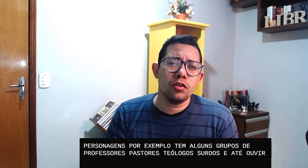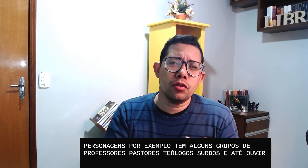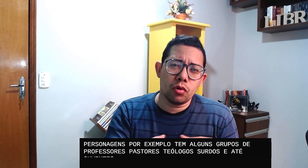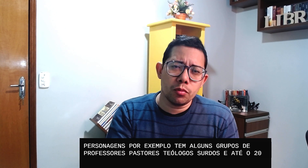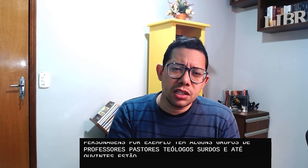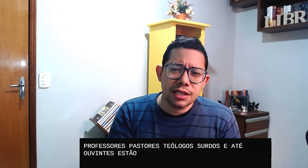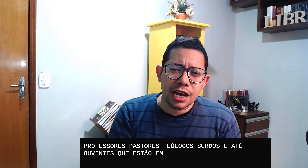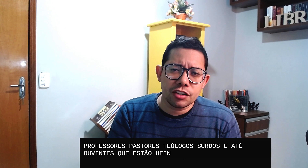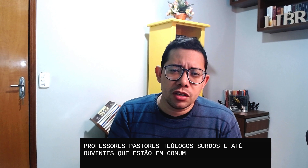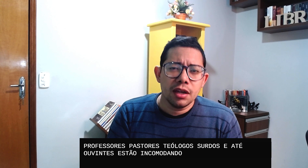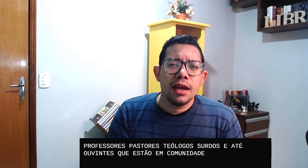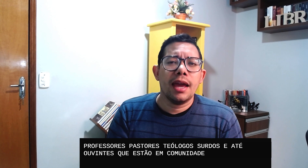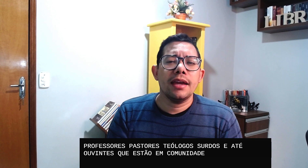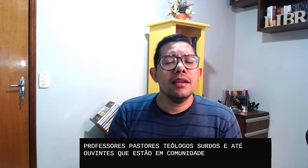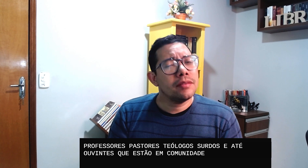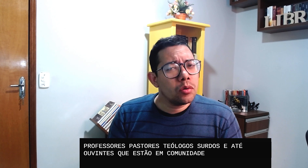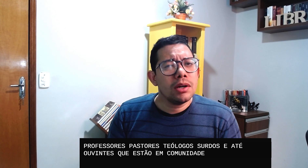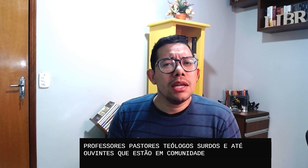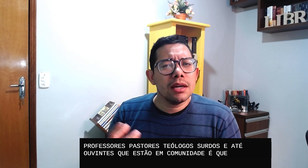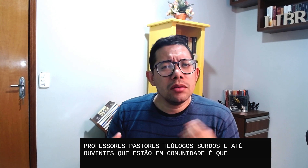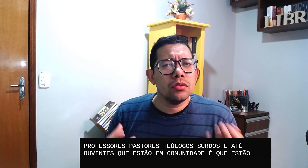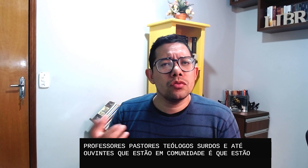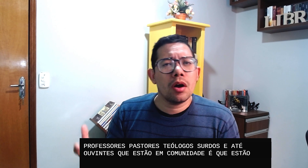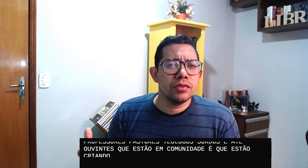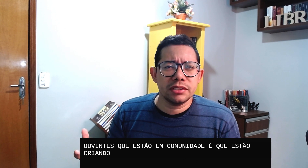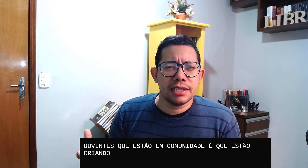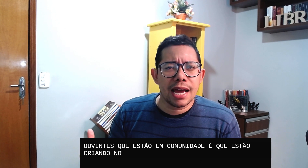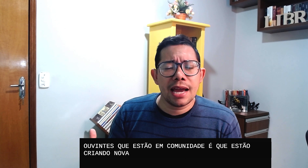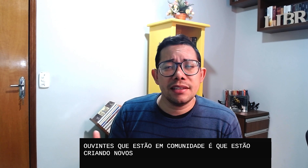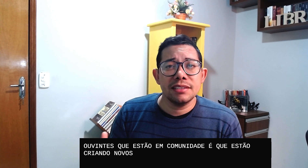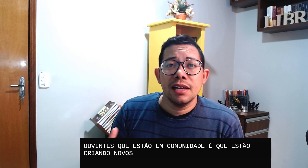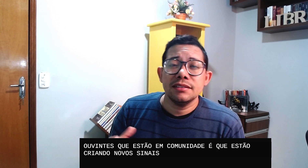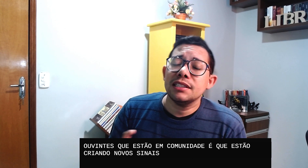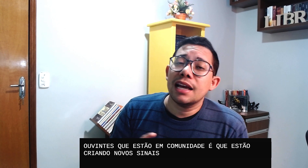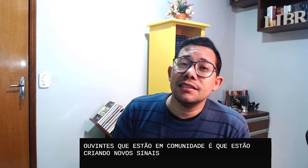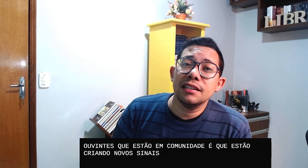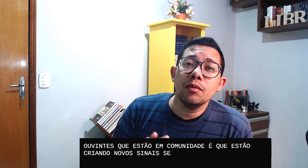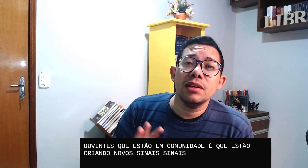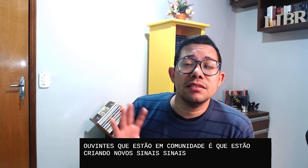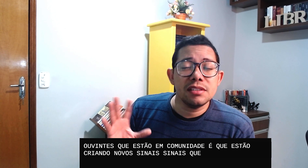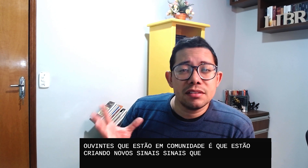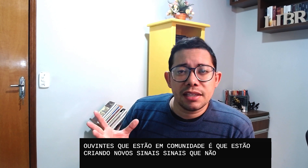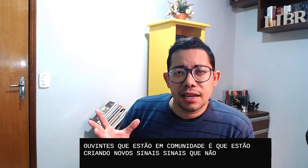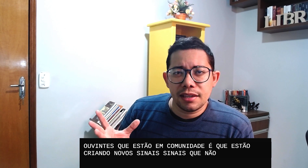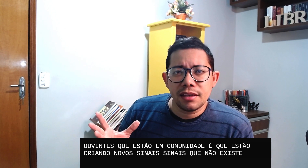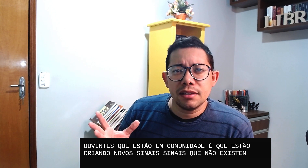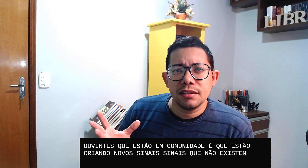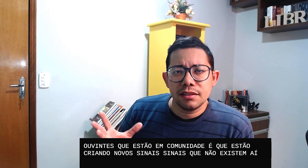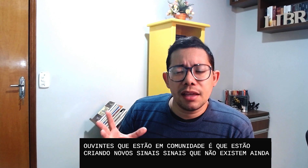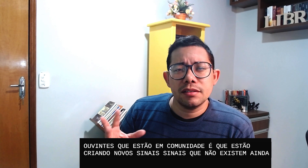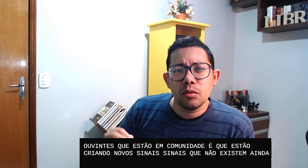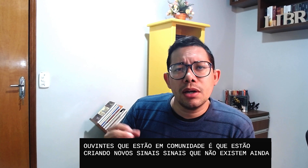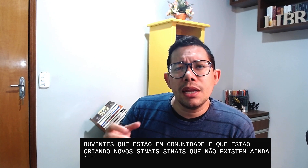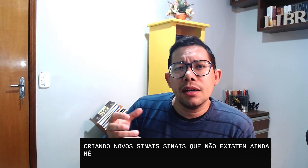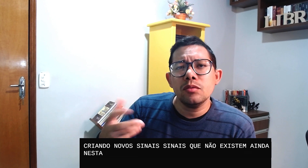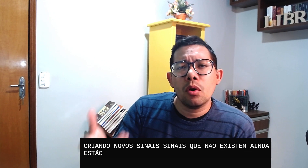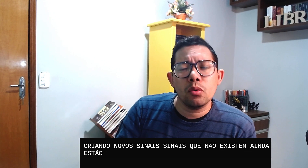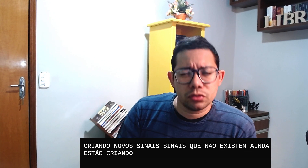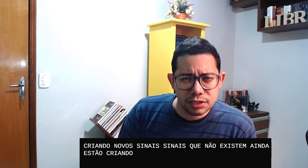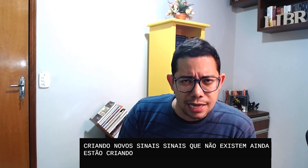em comunidade, que estão criando novos sinais, sinais que não existem ainda, né? Estão criando alguns